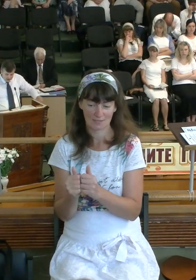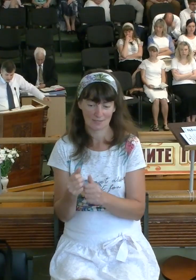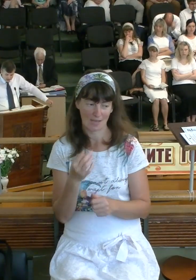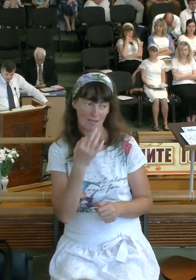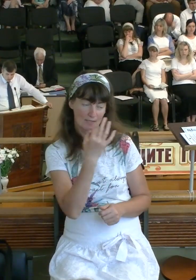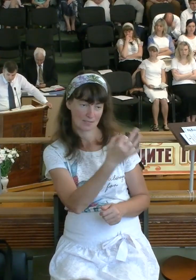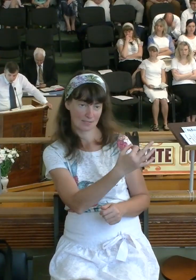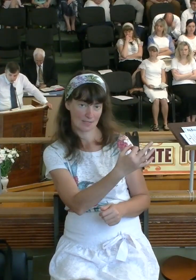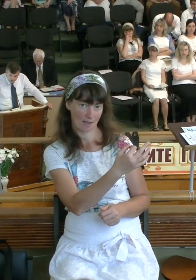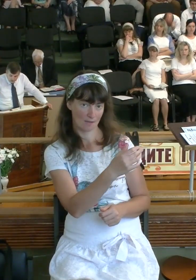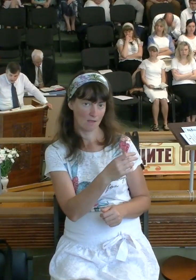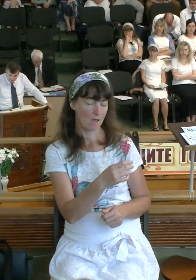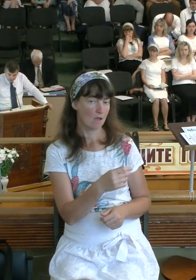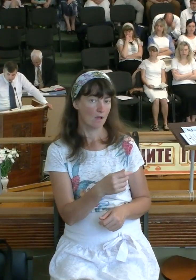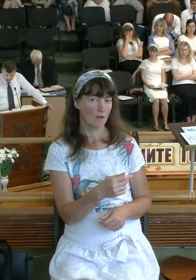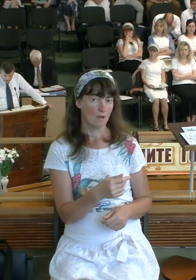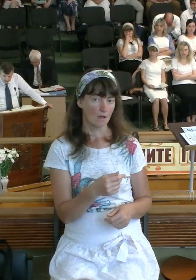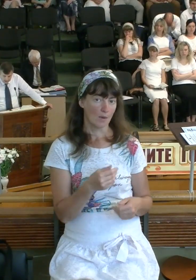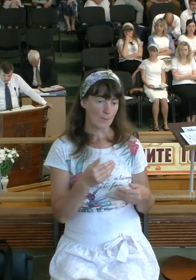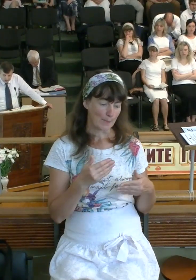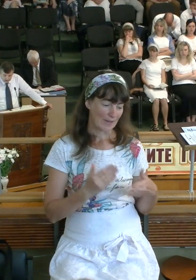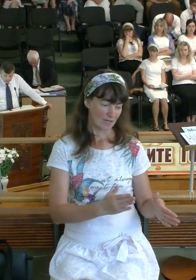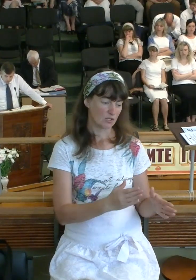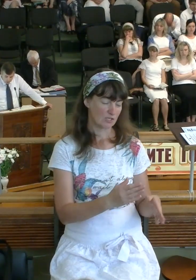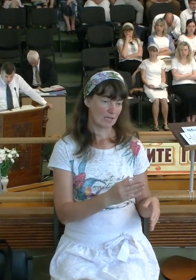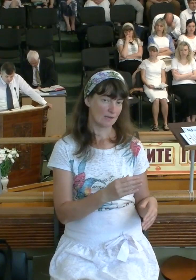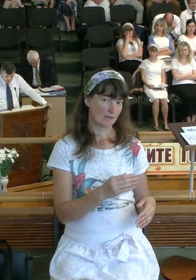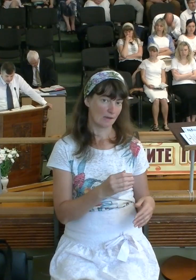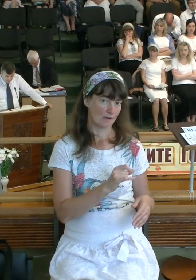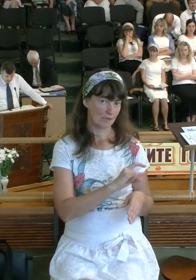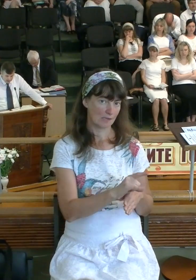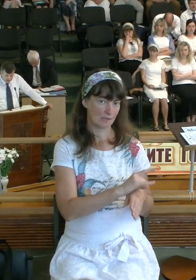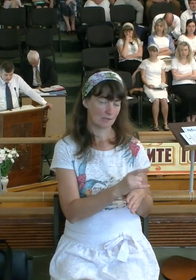порождение Ехинины, кто внушил вам бежать от